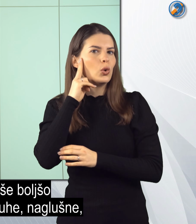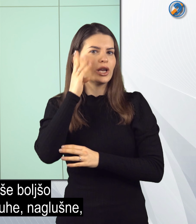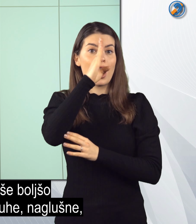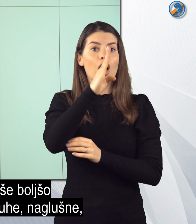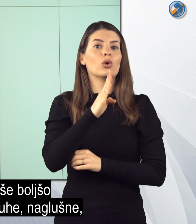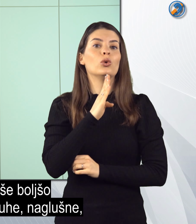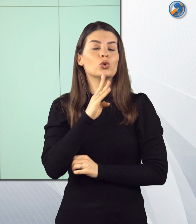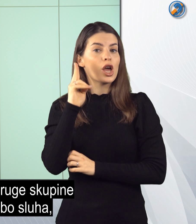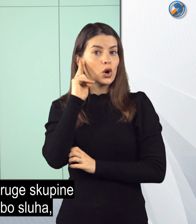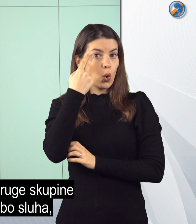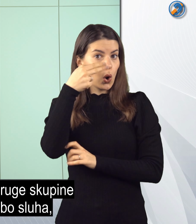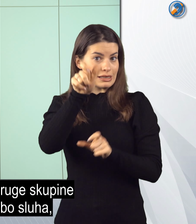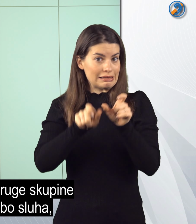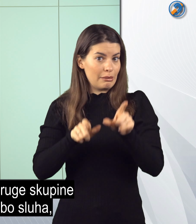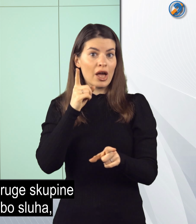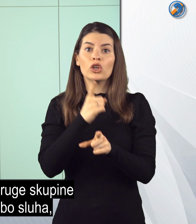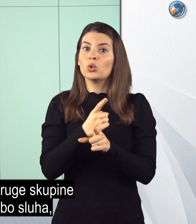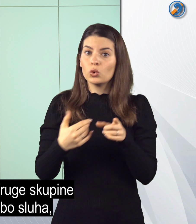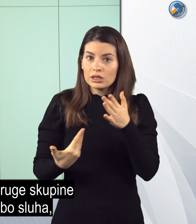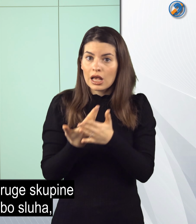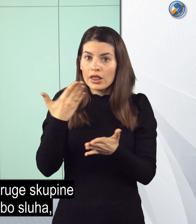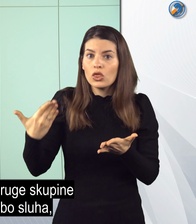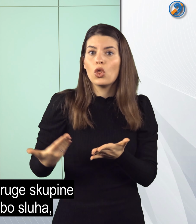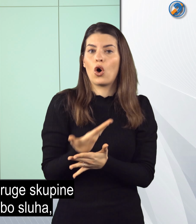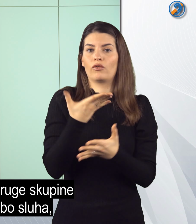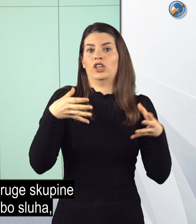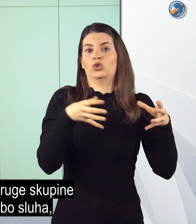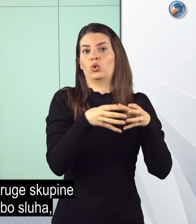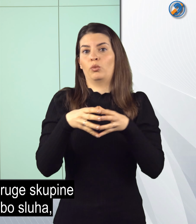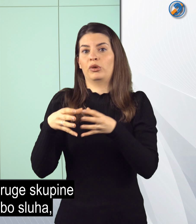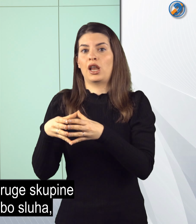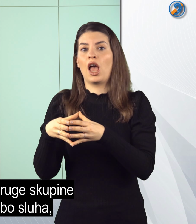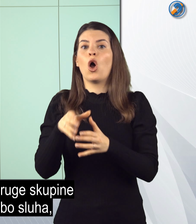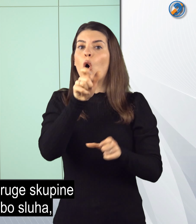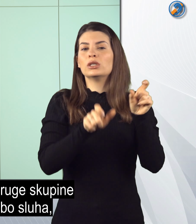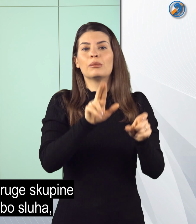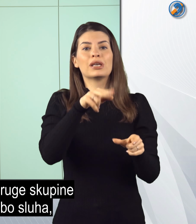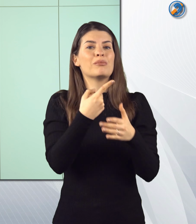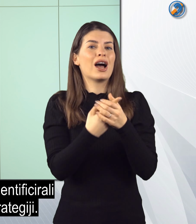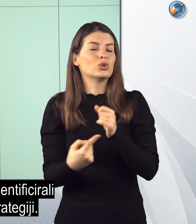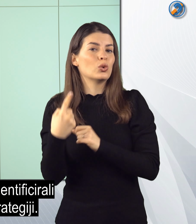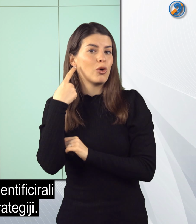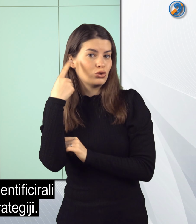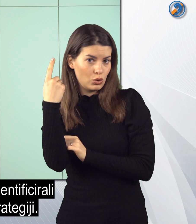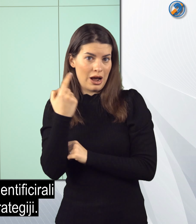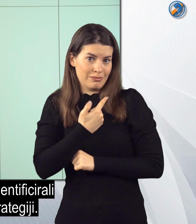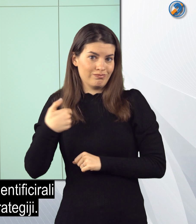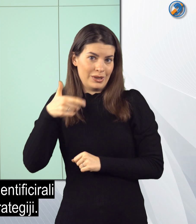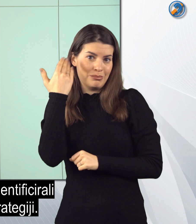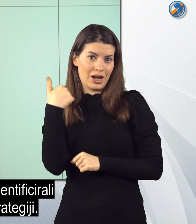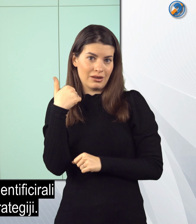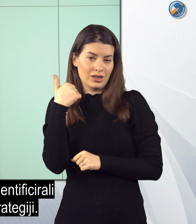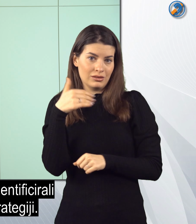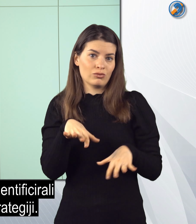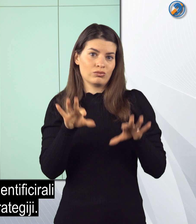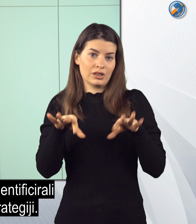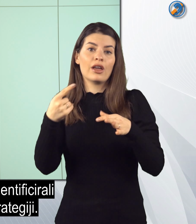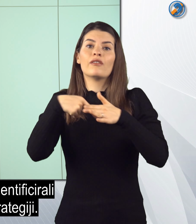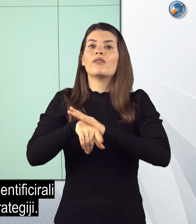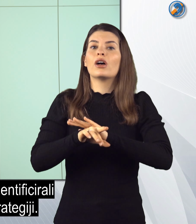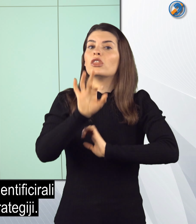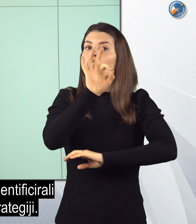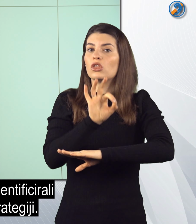gluhe, naglušne, gluhoslepe, kot tudi za nove skupine oseb z izgubo sluha, ki smo jih identificirali